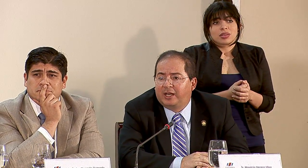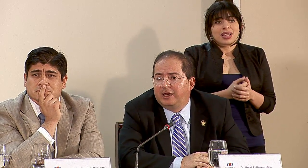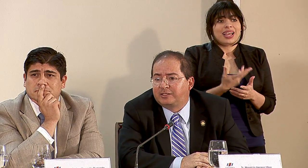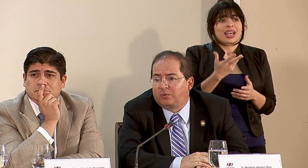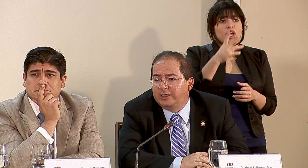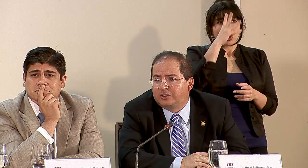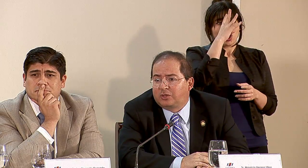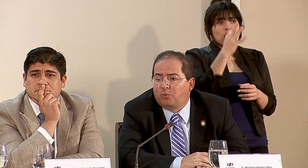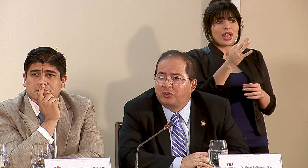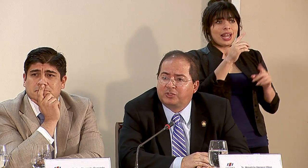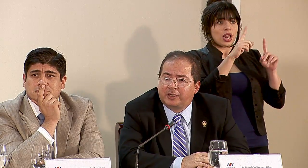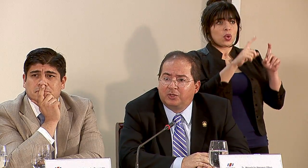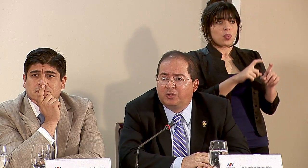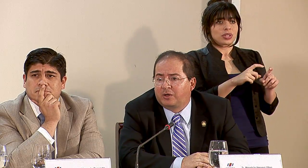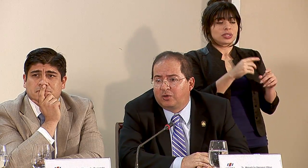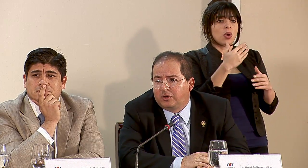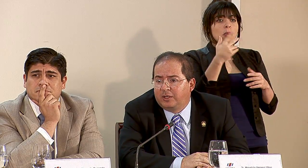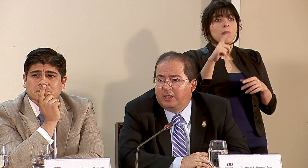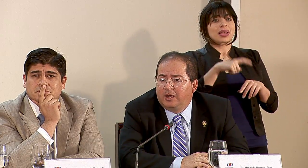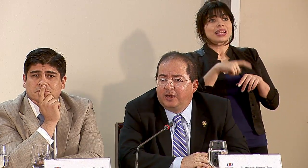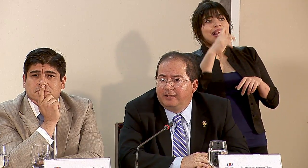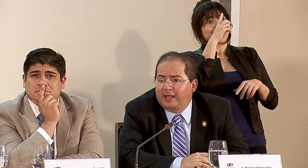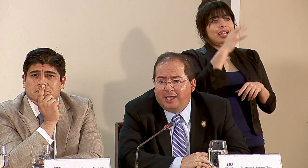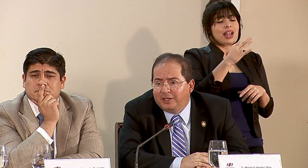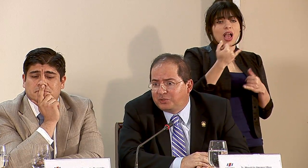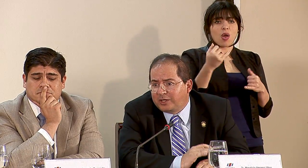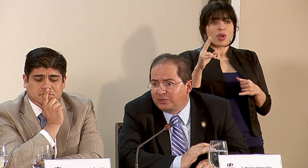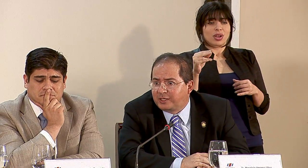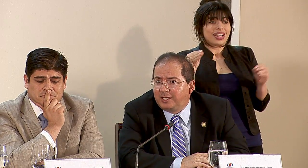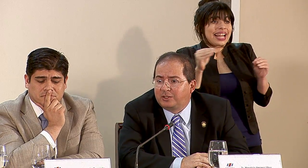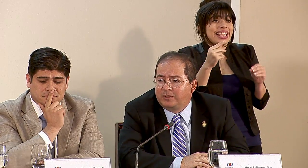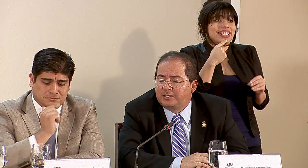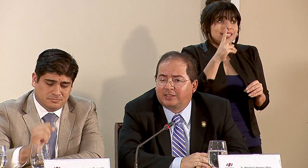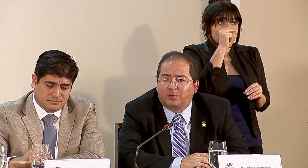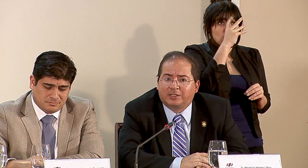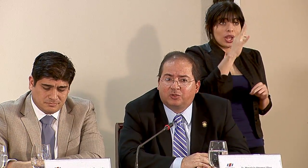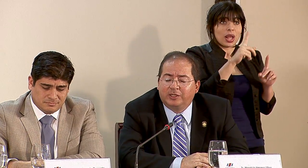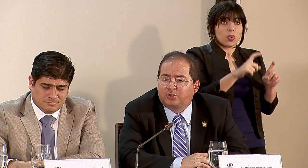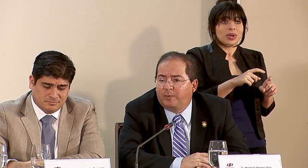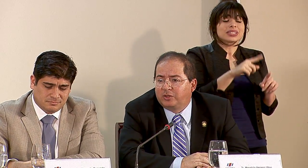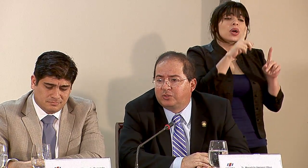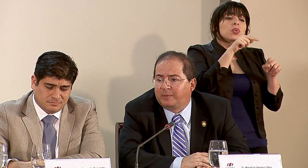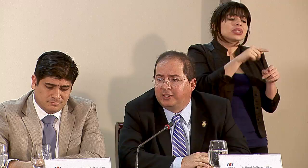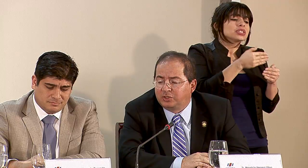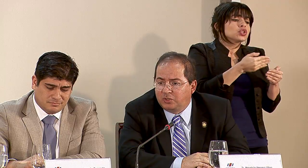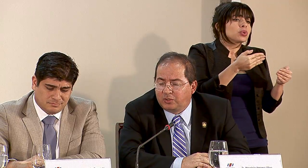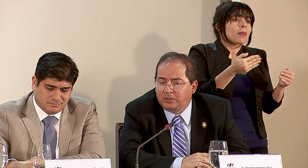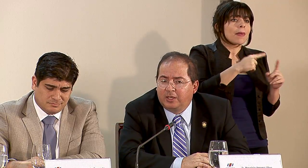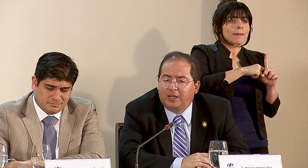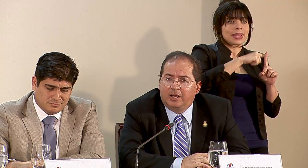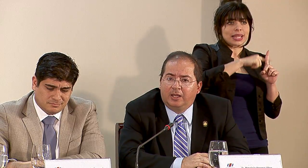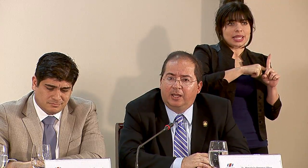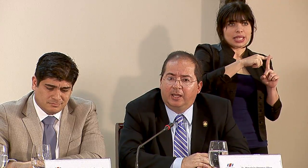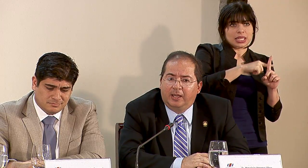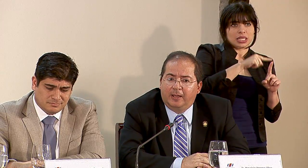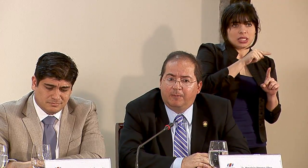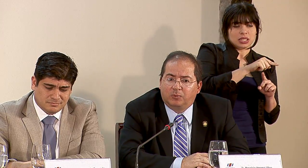no se crean en las encuestas o que en un momento se creyó y ahora no nadie ha dicho que no se crean en las encuestas las encuestas son instrumentos de medición